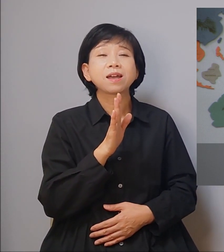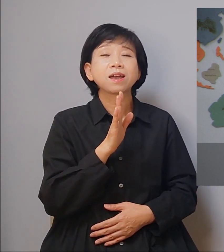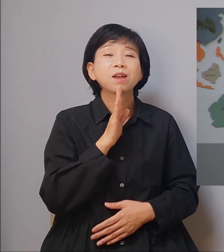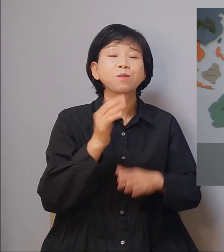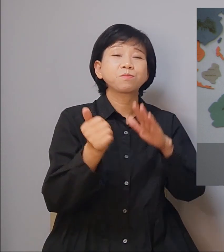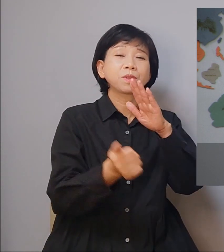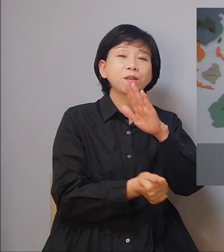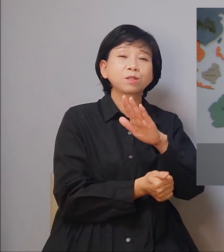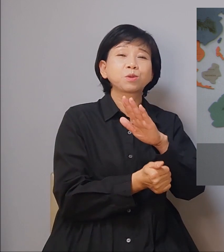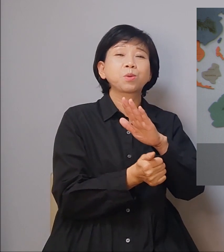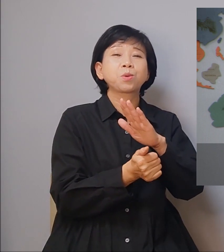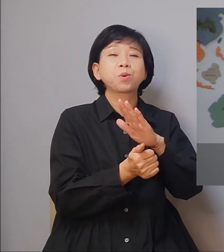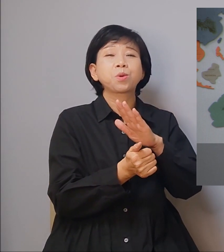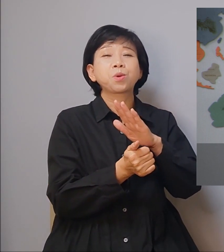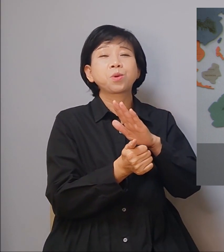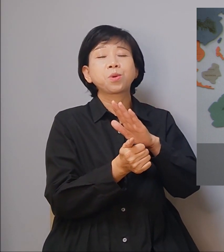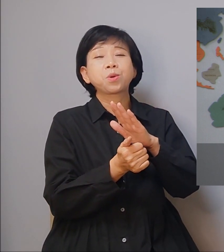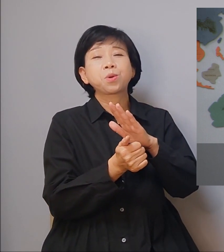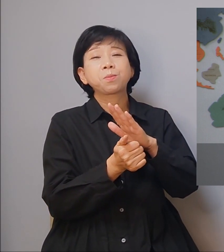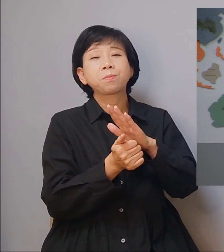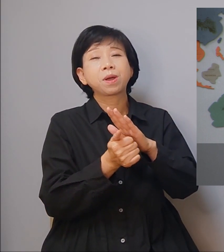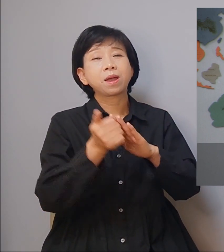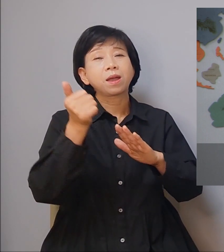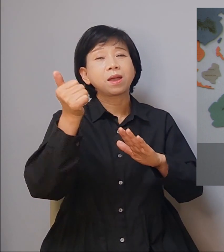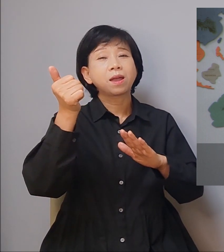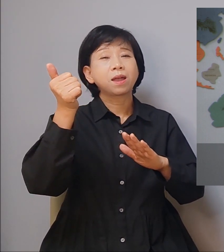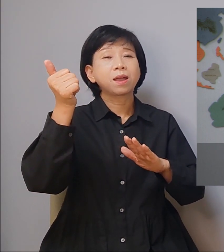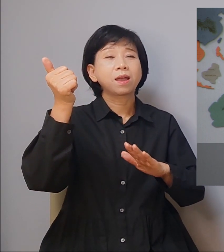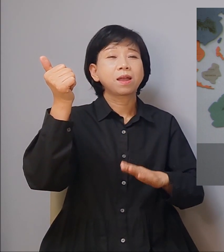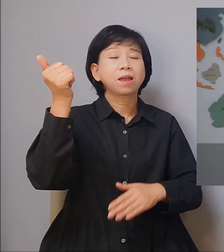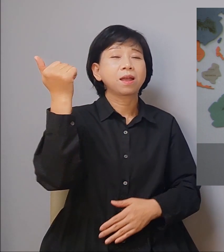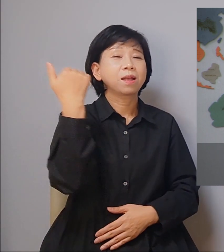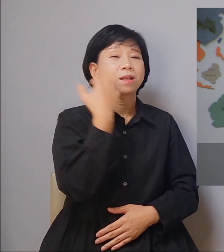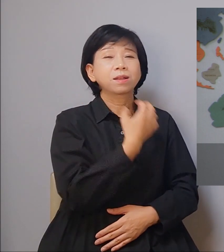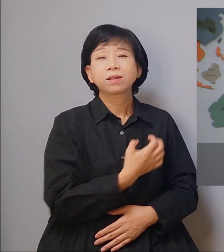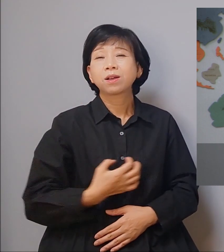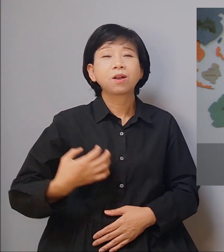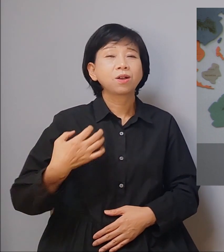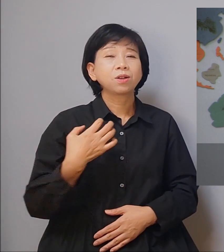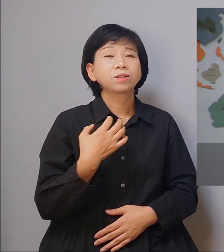나의 참된 소망